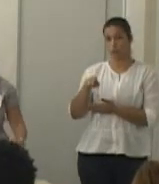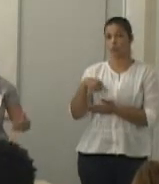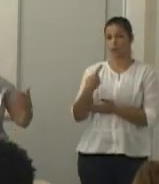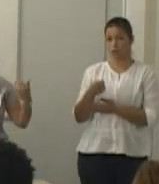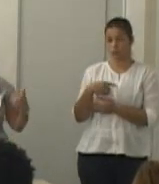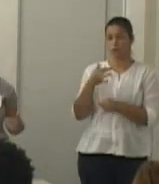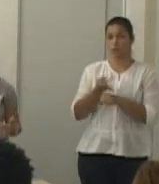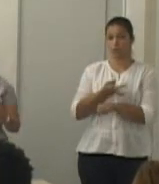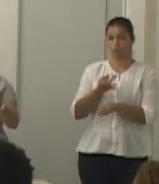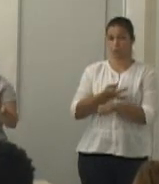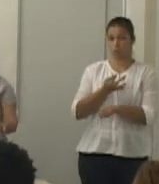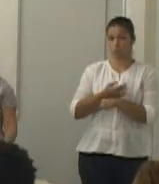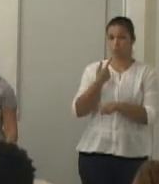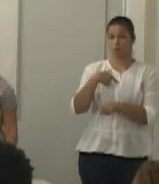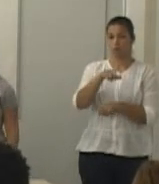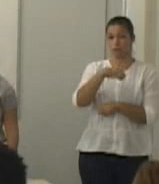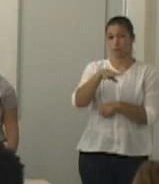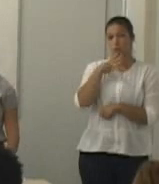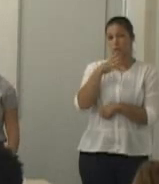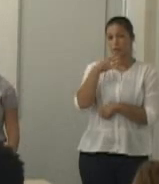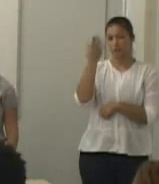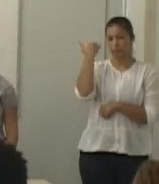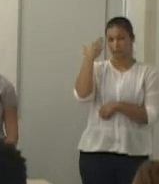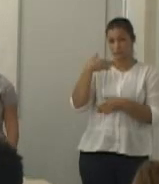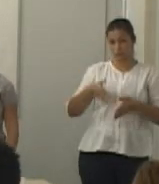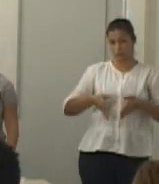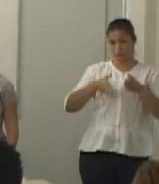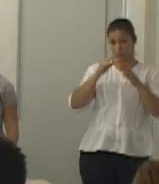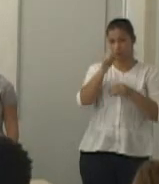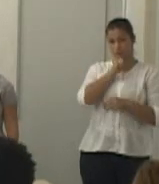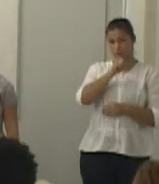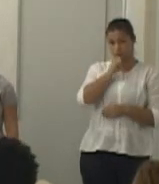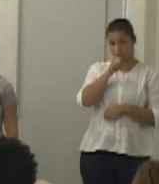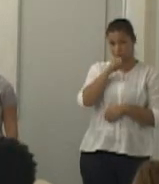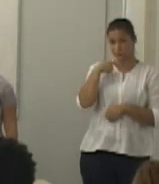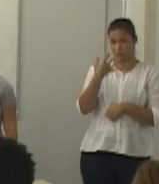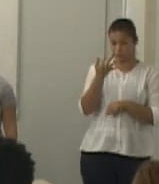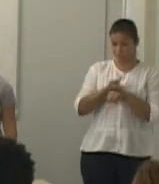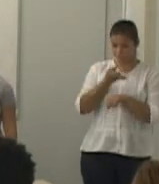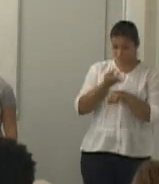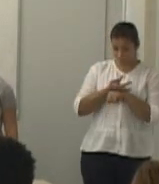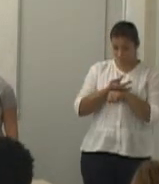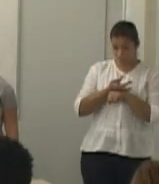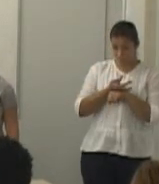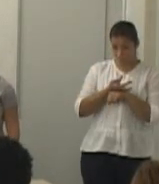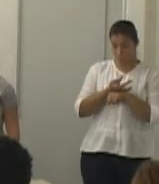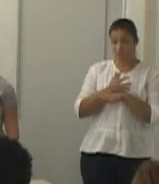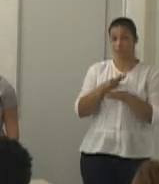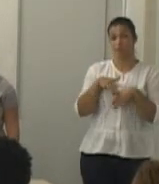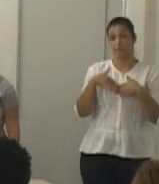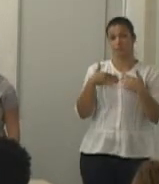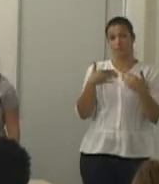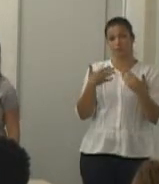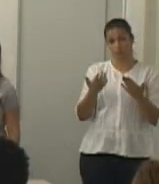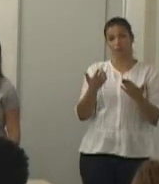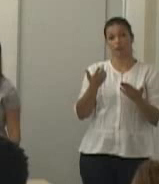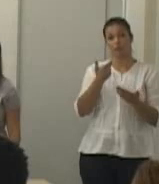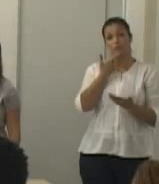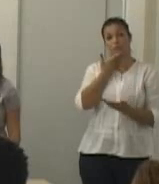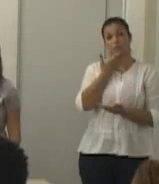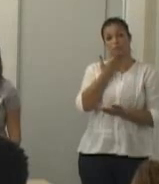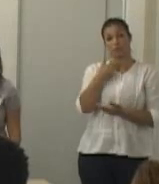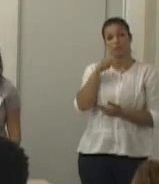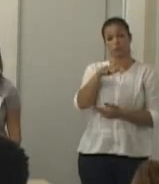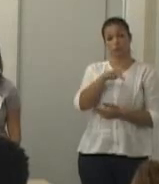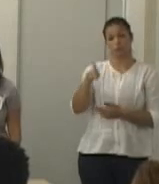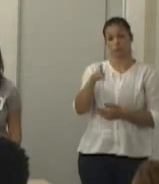naquela infraestrutura original que todos vocês conhecem eh e era esse o intuito do Professor aloíso